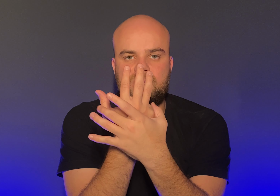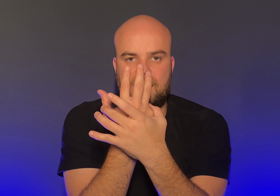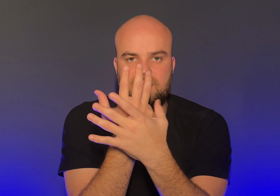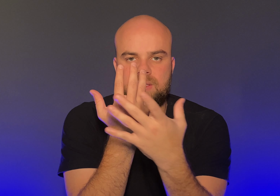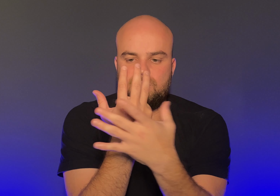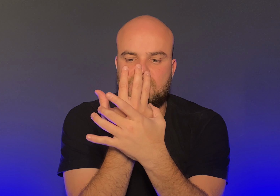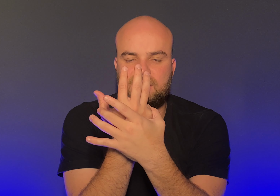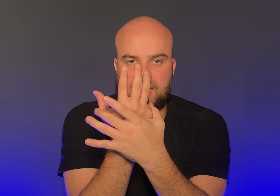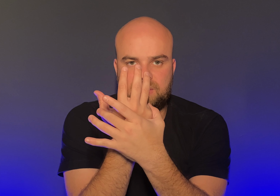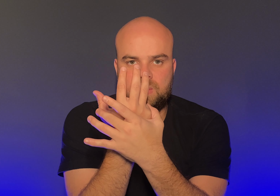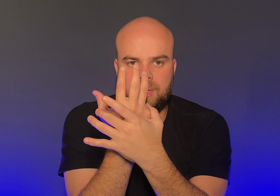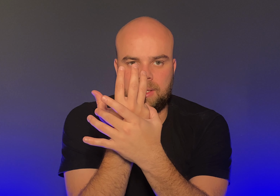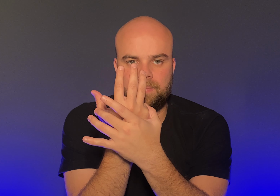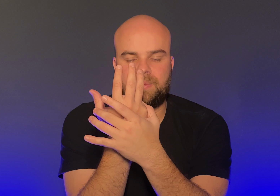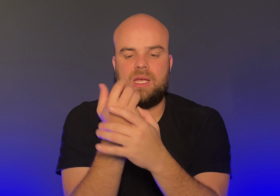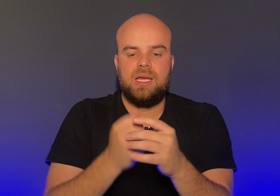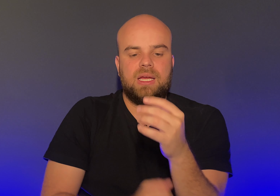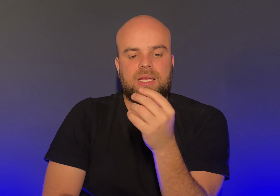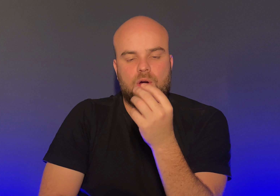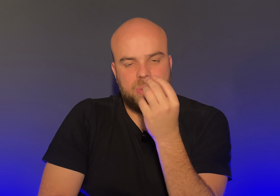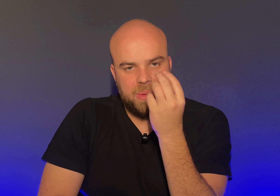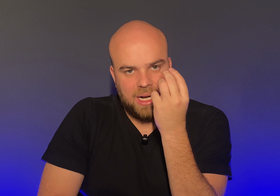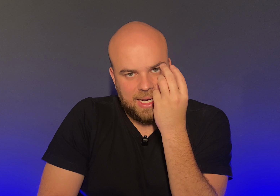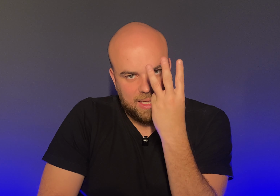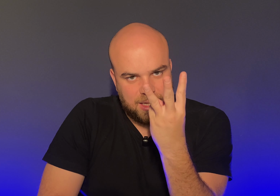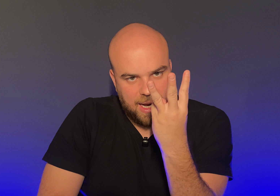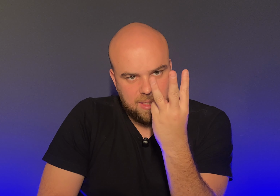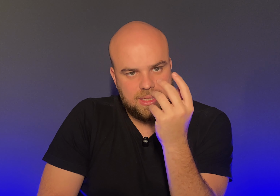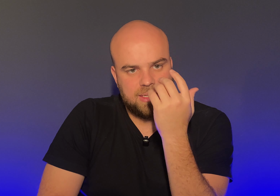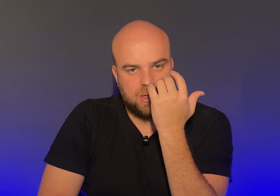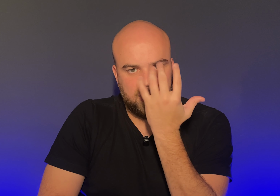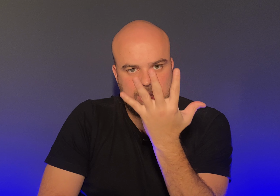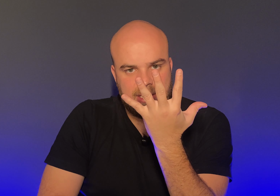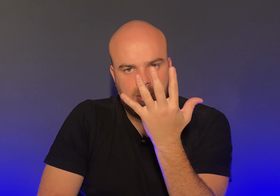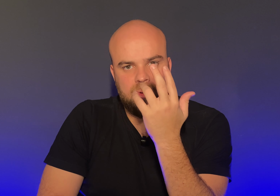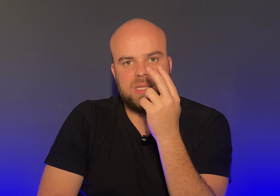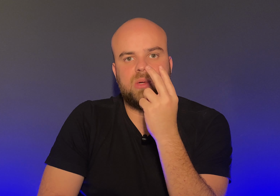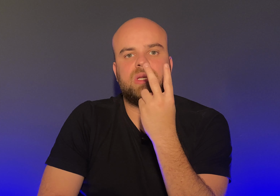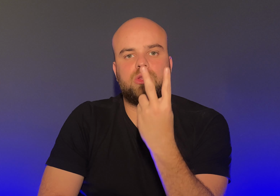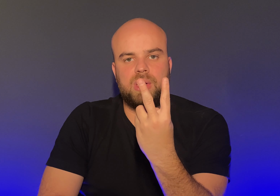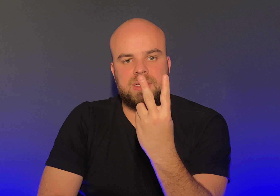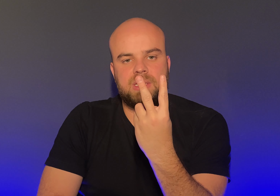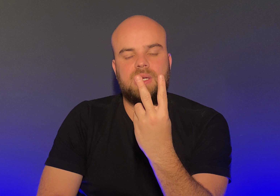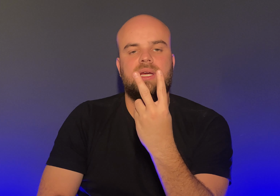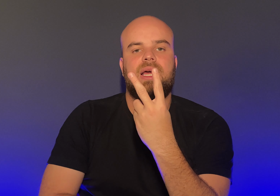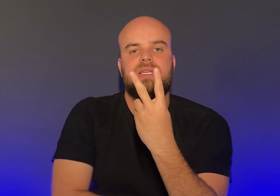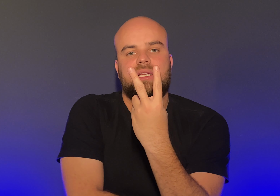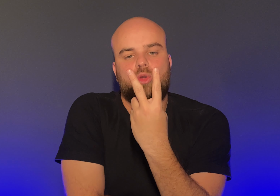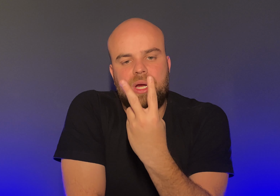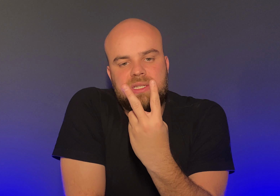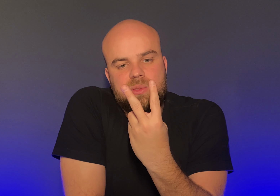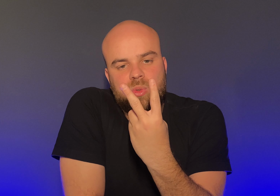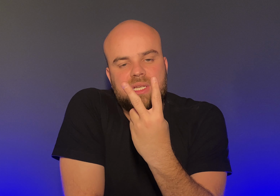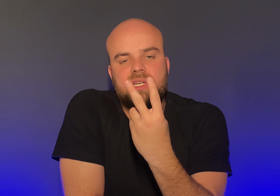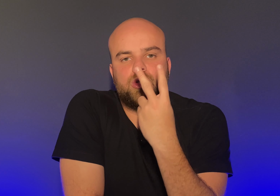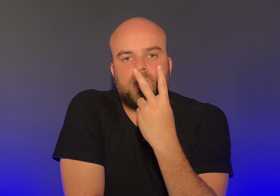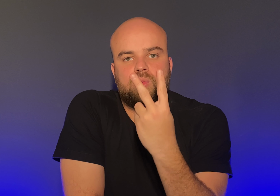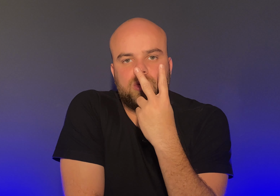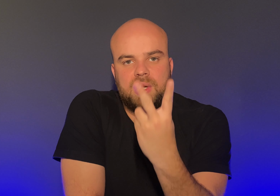os alas os laterais que estão aqui então a primeira linha 3 a segunda é 5 e a segunda 2 essa 2 muitas vezes jogam com